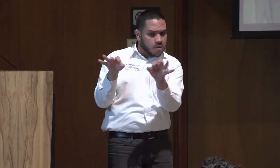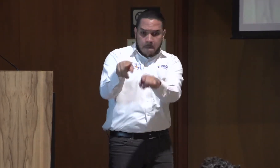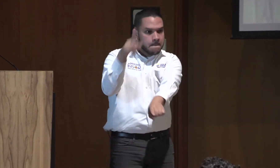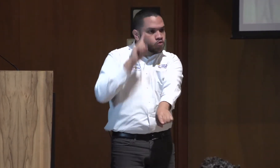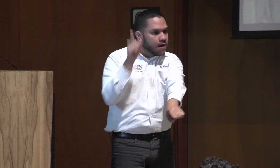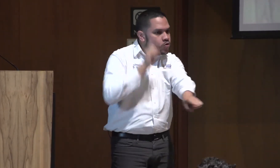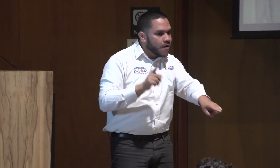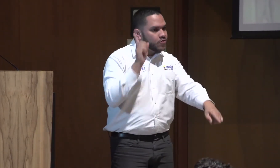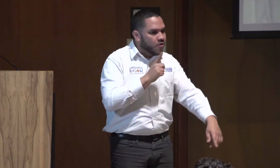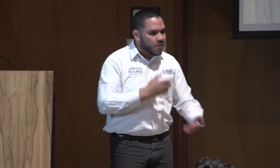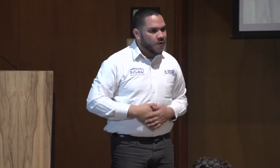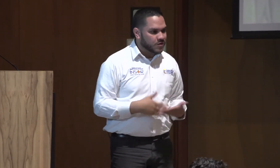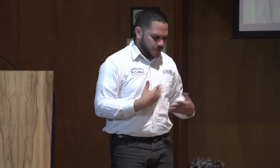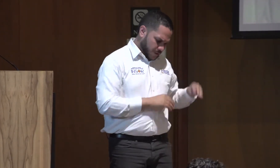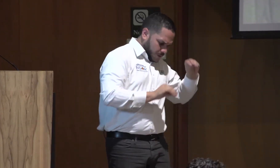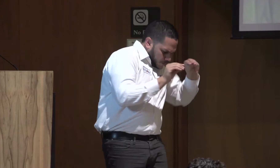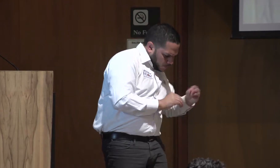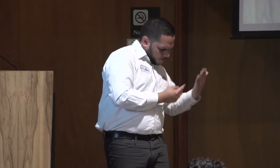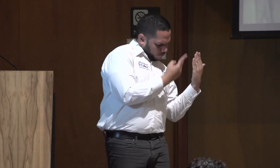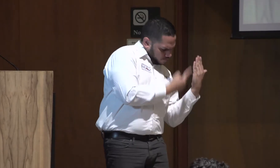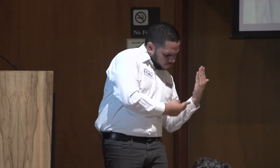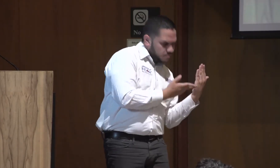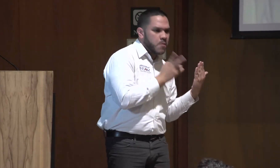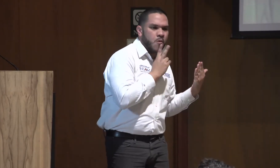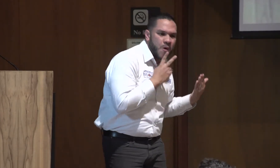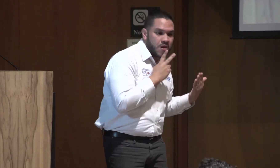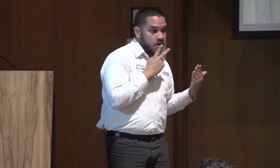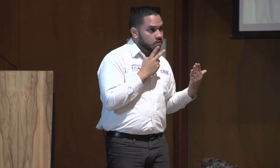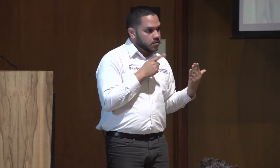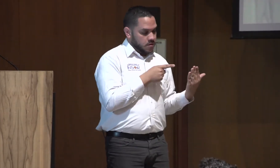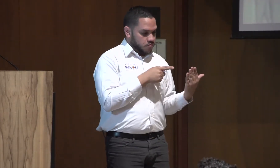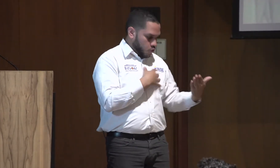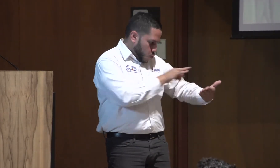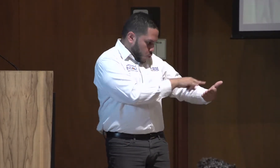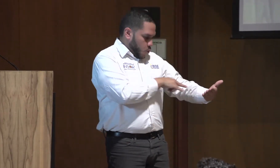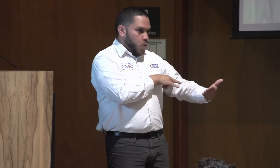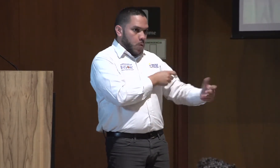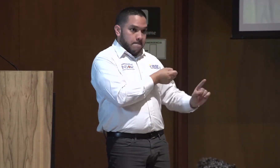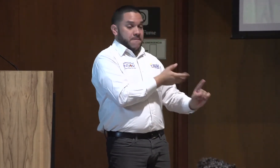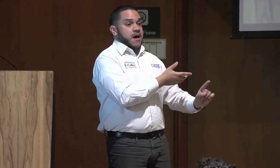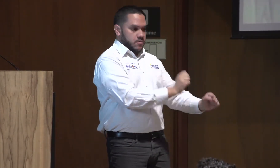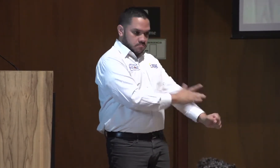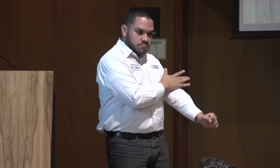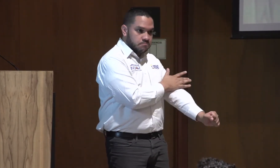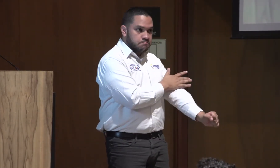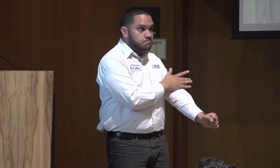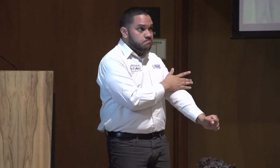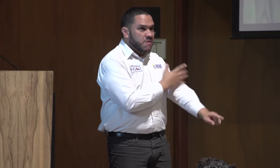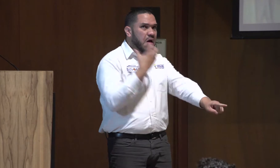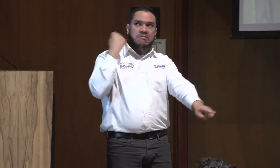bien elaborado, muy bien pensado, va a surtir efecto en una población que no sabe qué está